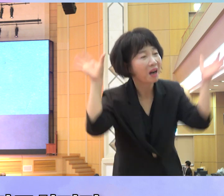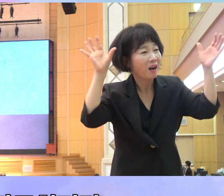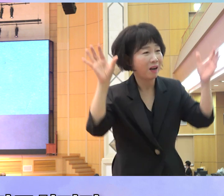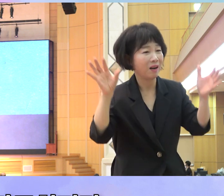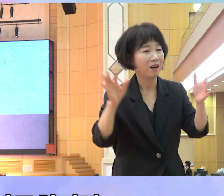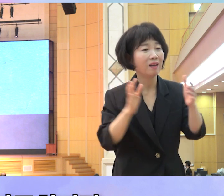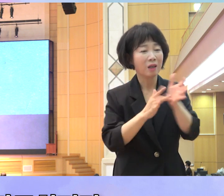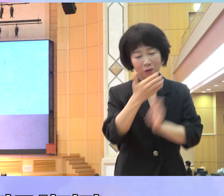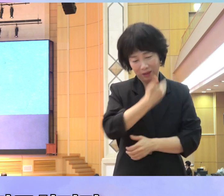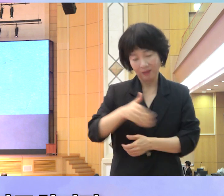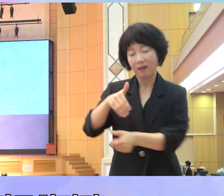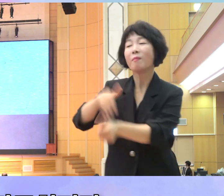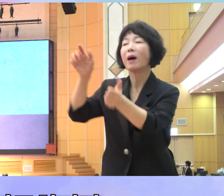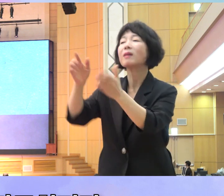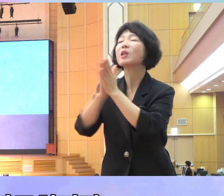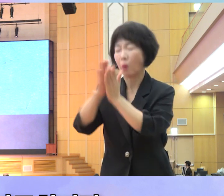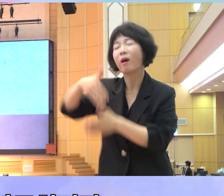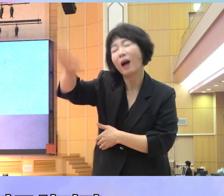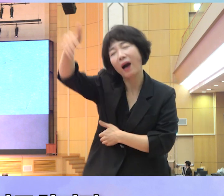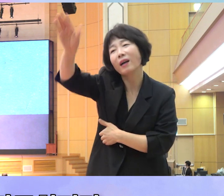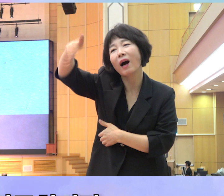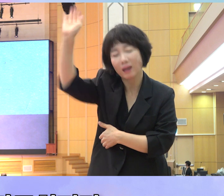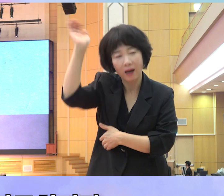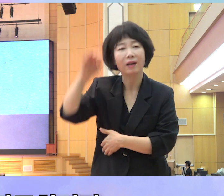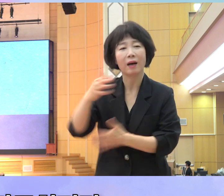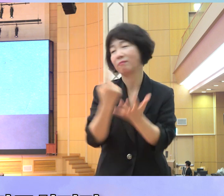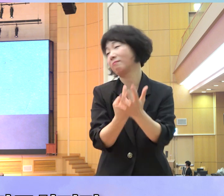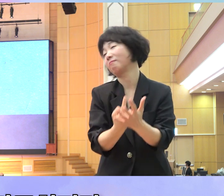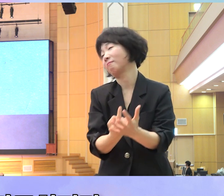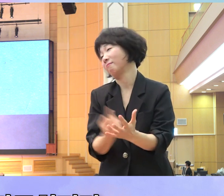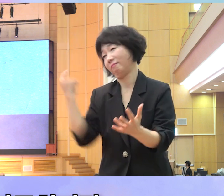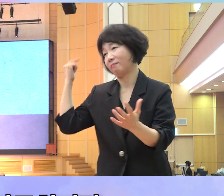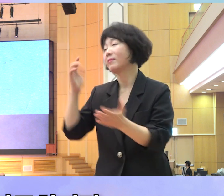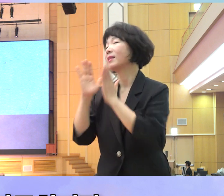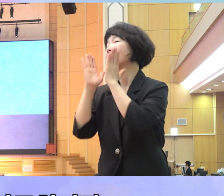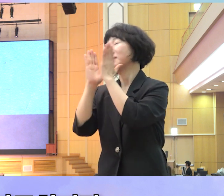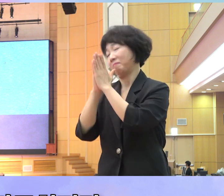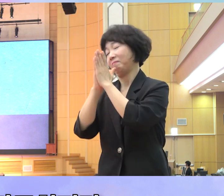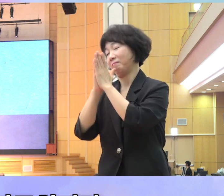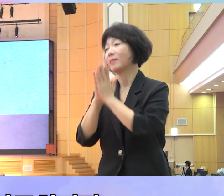제자들 보내시고 어디로 가세요? 기도하러